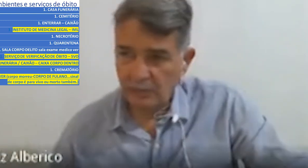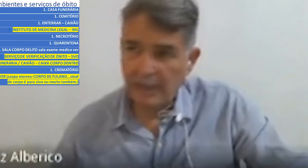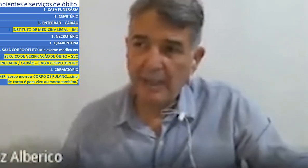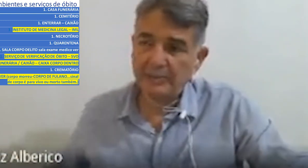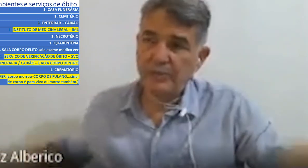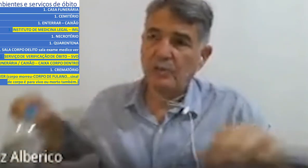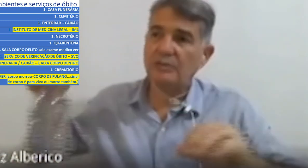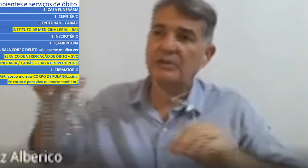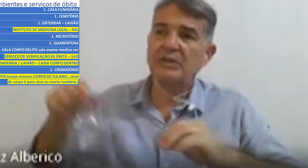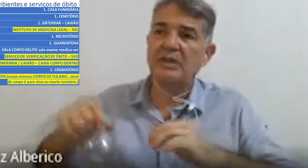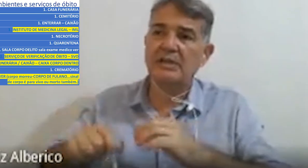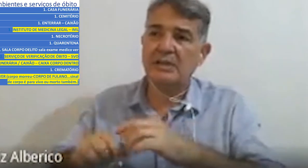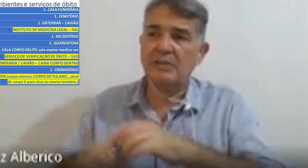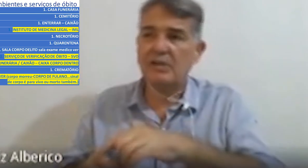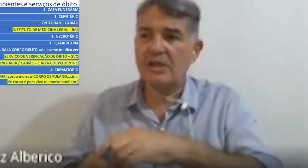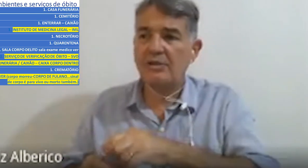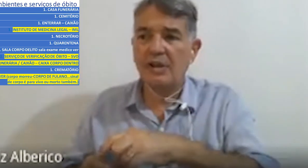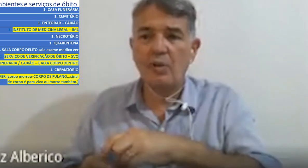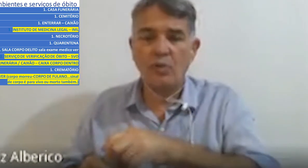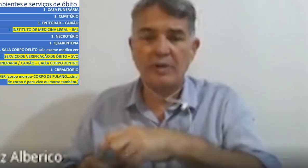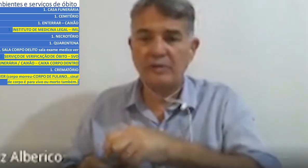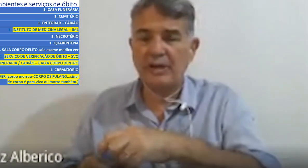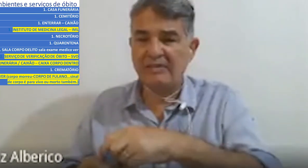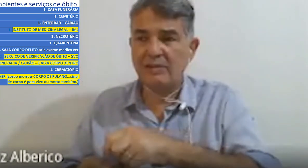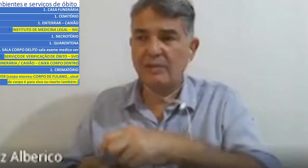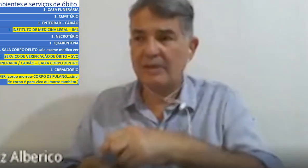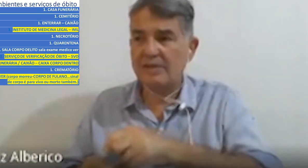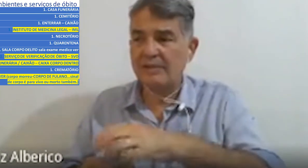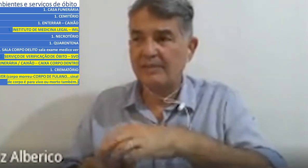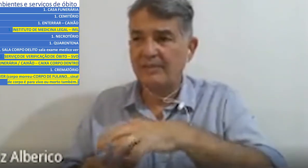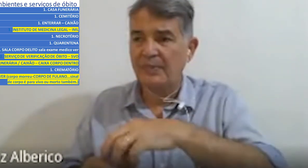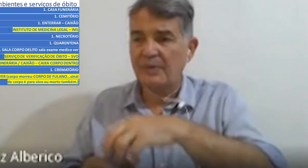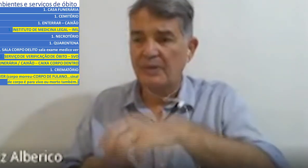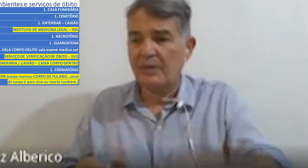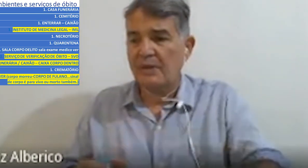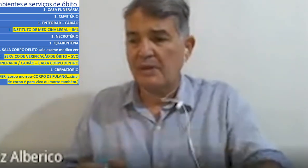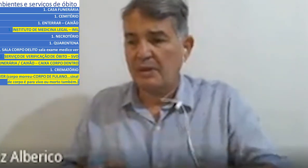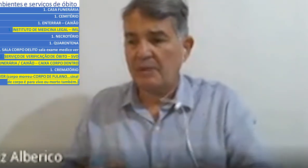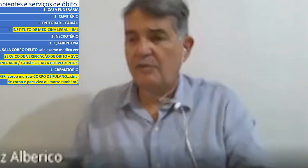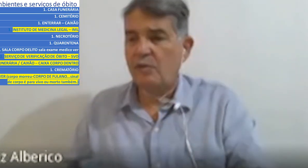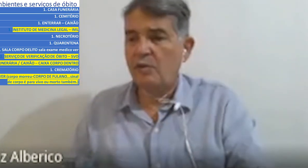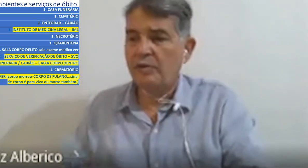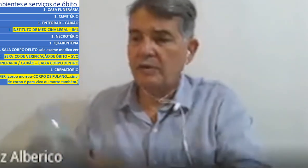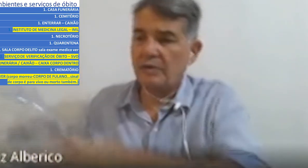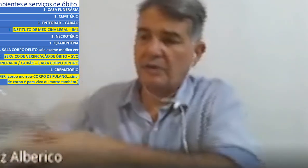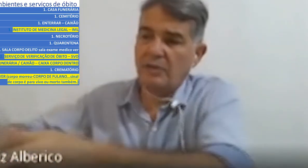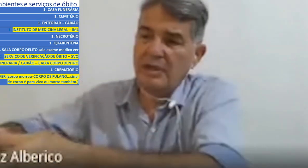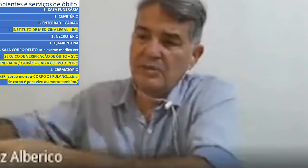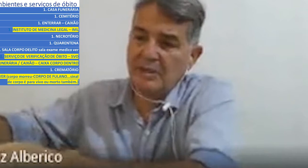por conta de ter sido achado na rua e foi levado para esse E ficou com a